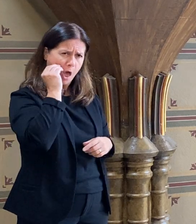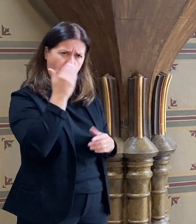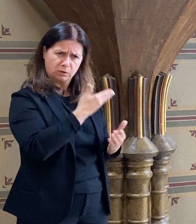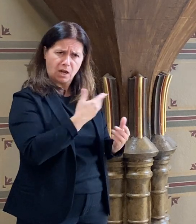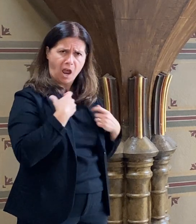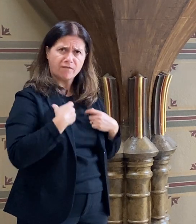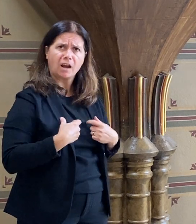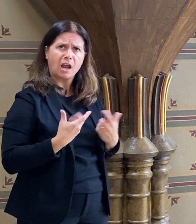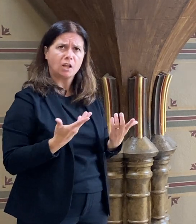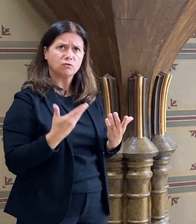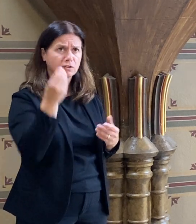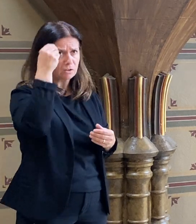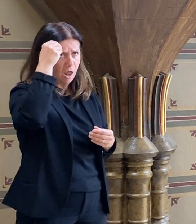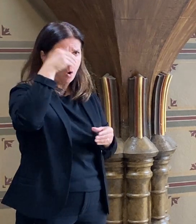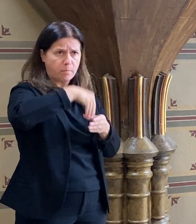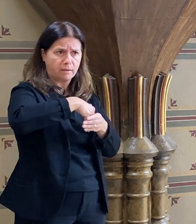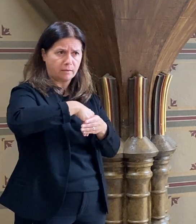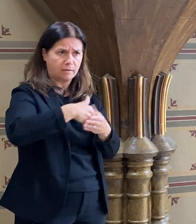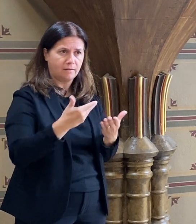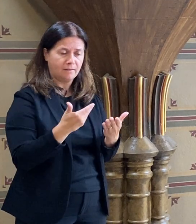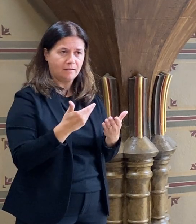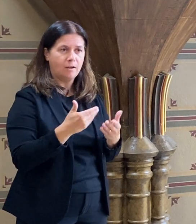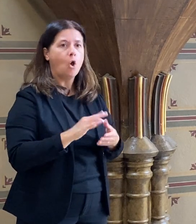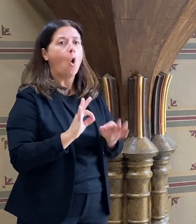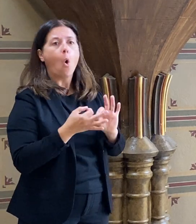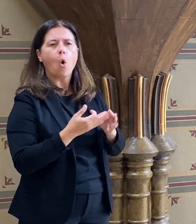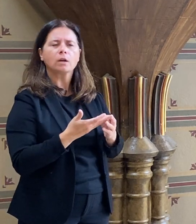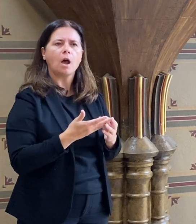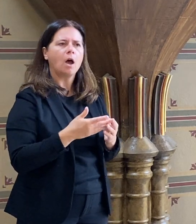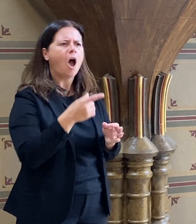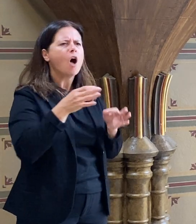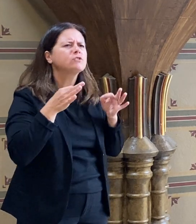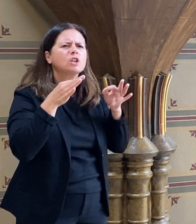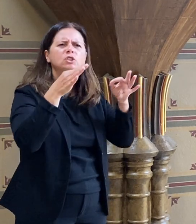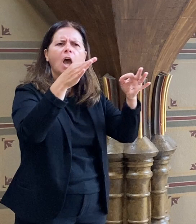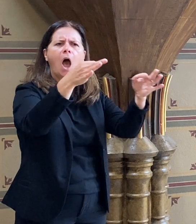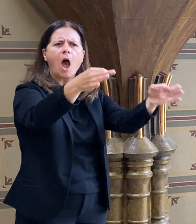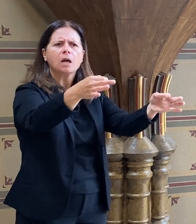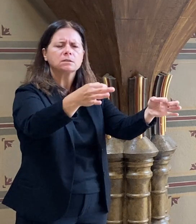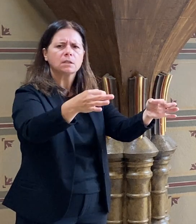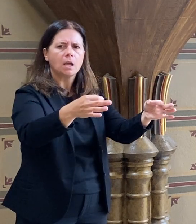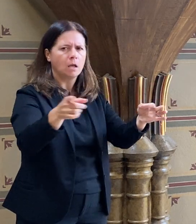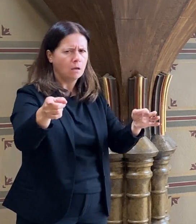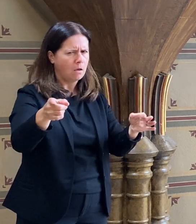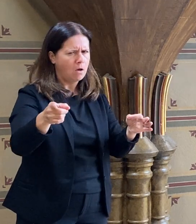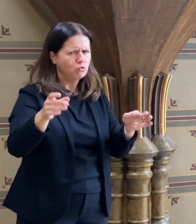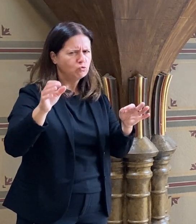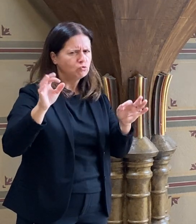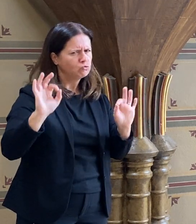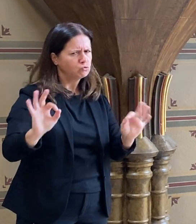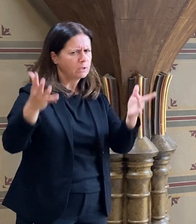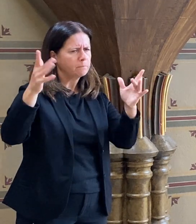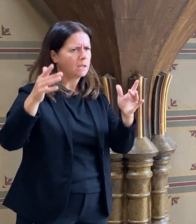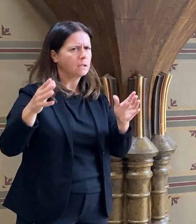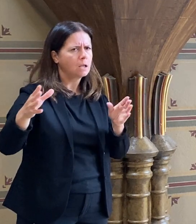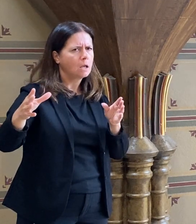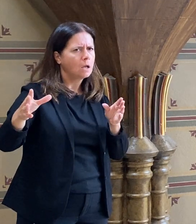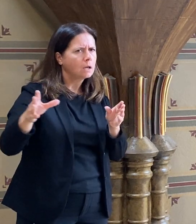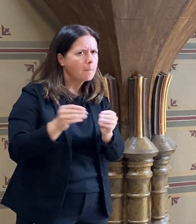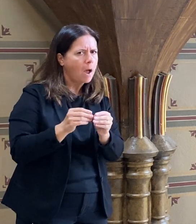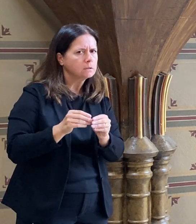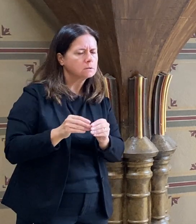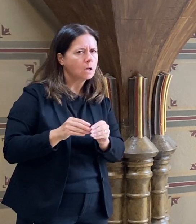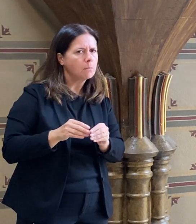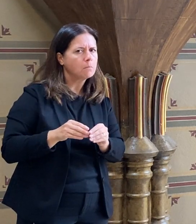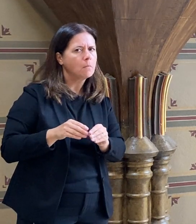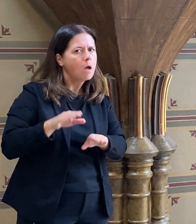so? Oder wenn wir auf der Straße Unrecht beobachten und gemeinsam erste Schritte